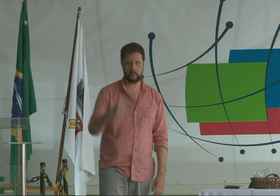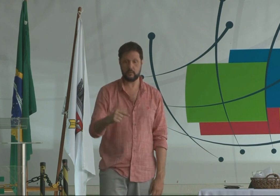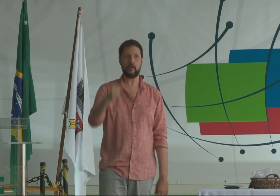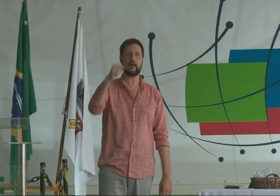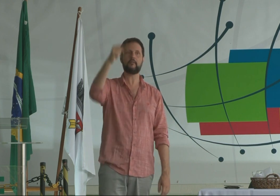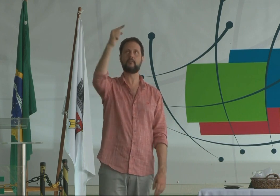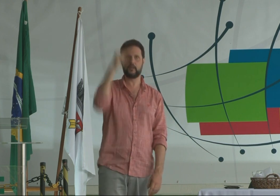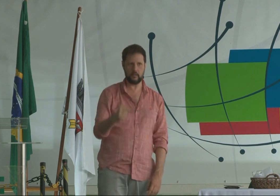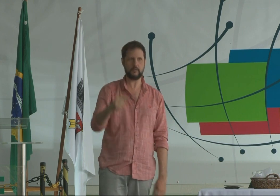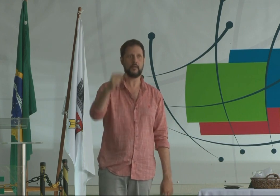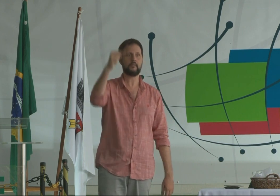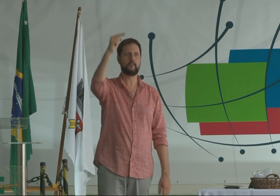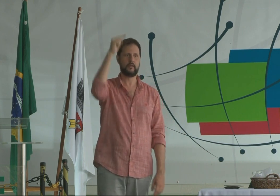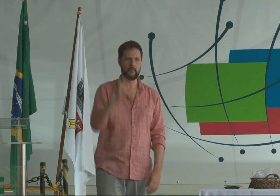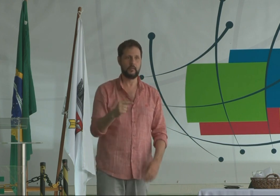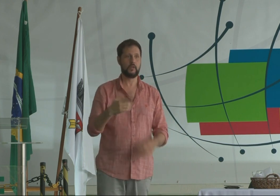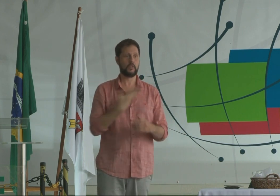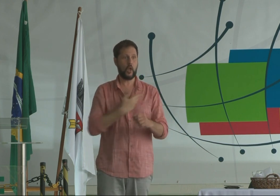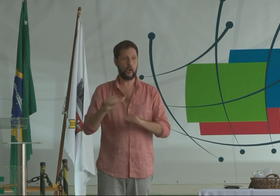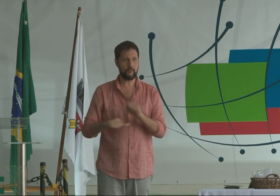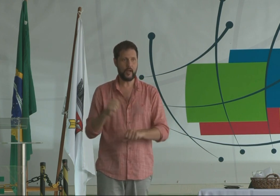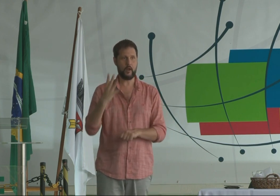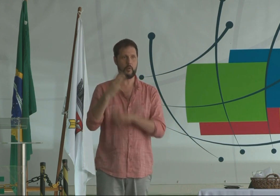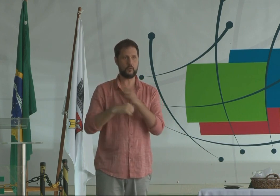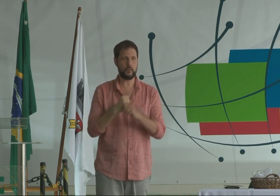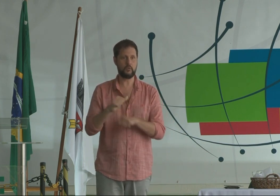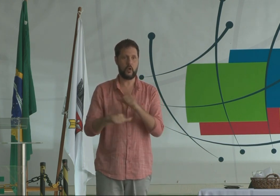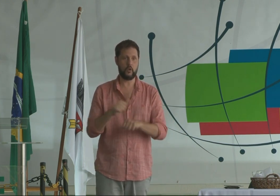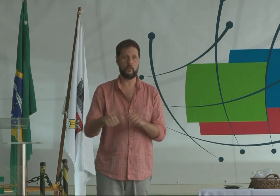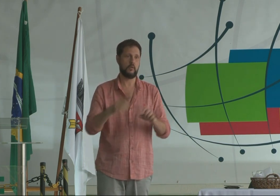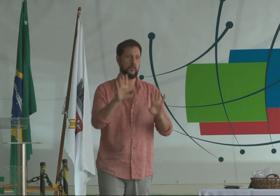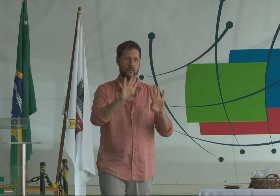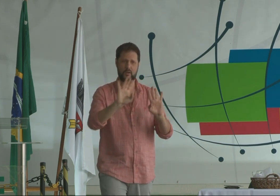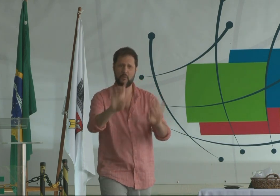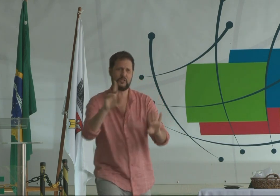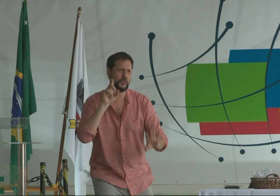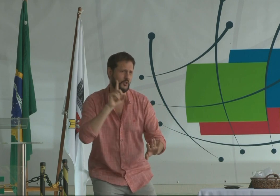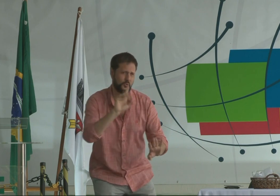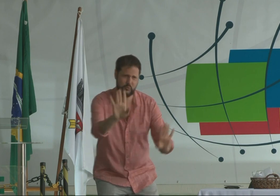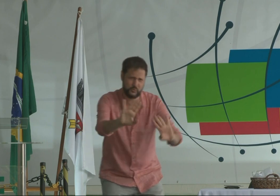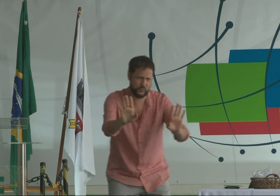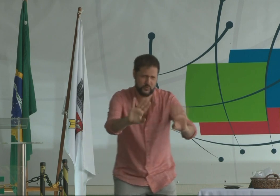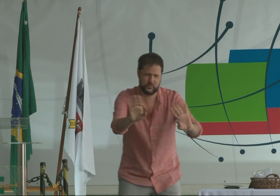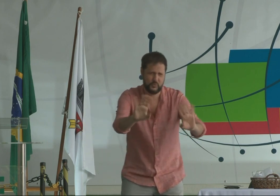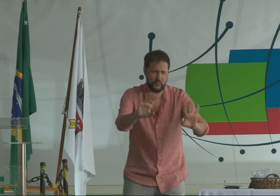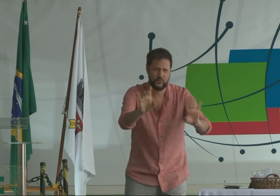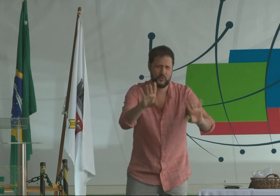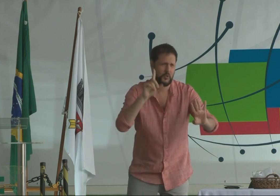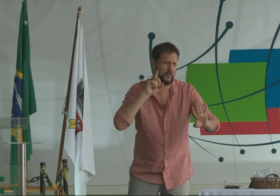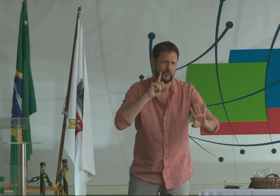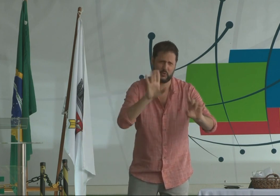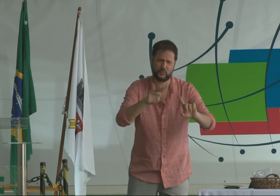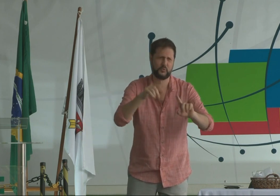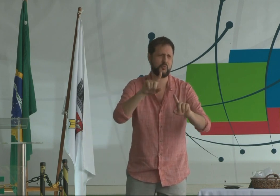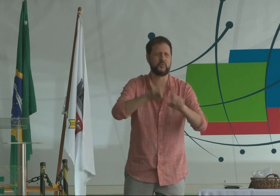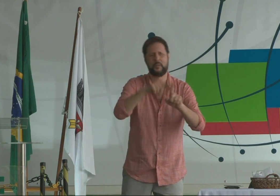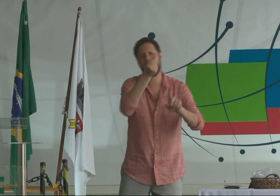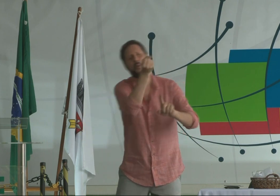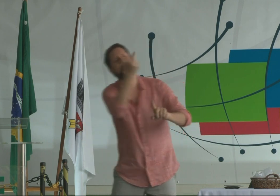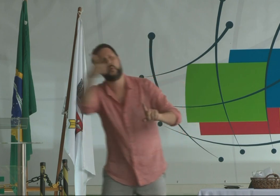Parece que a não progrede. A gente pensa que avançou, consegue resolução, consegue lei, troca governo, troca as coisas e volta tudo está que a zero. Não